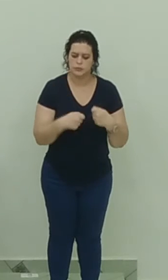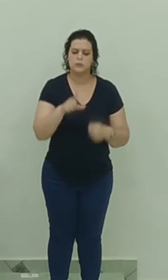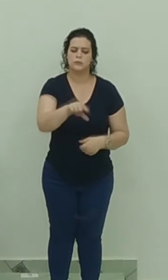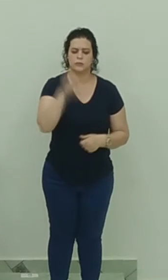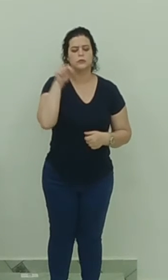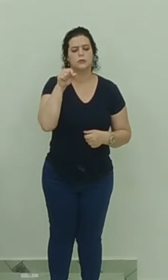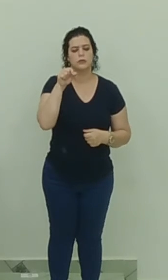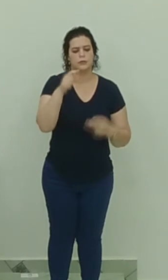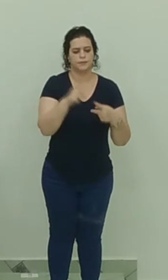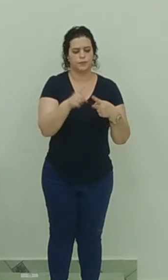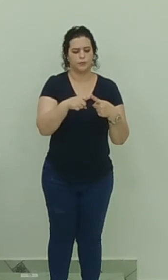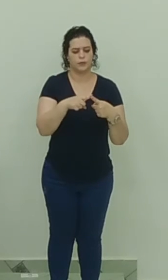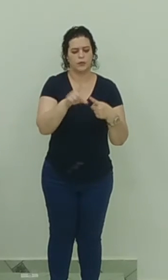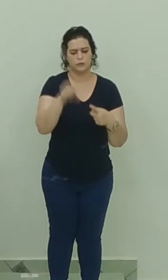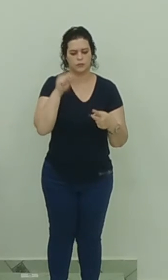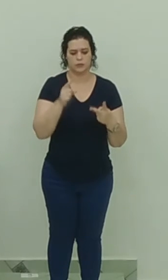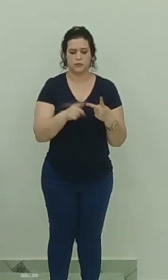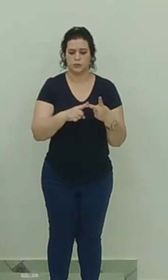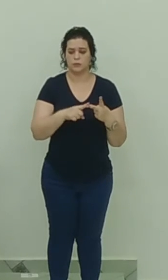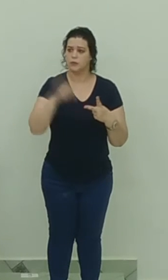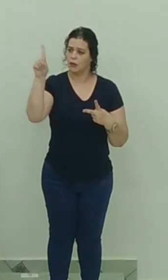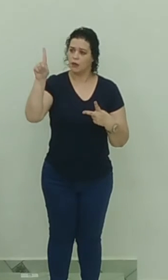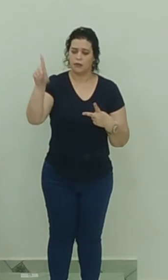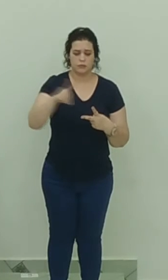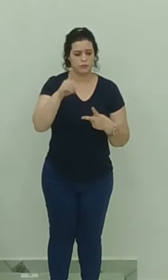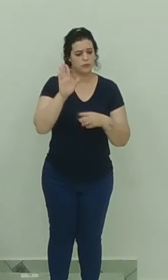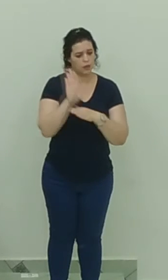ação é com Deus também.